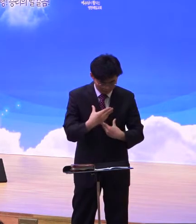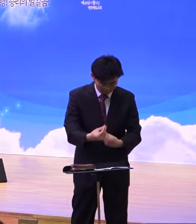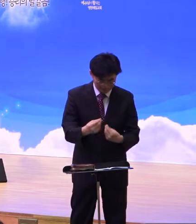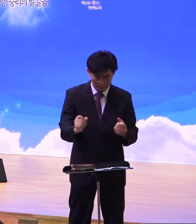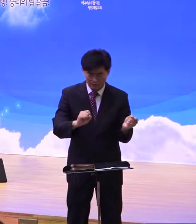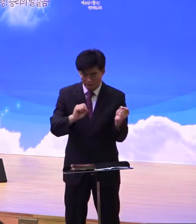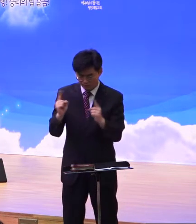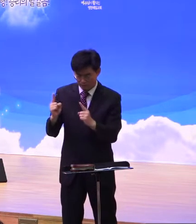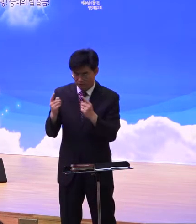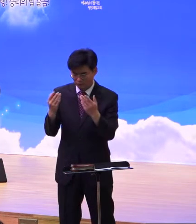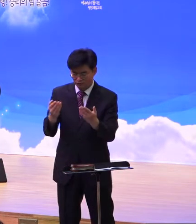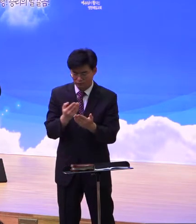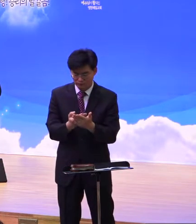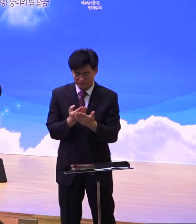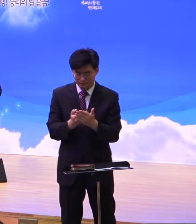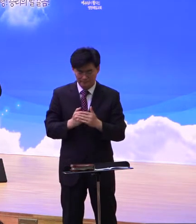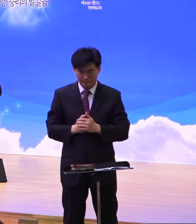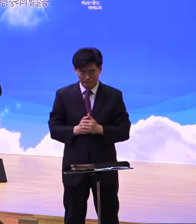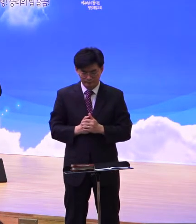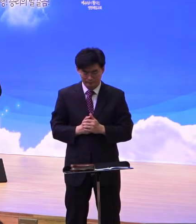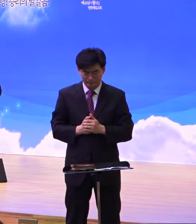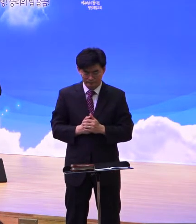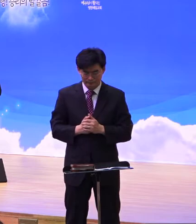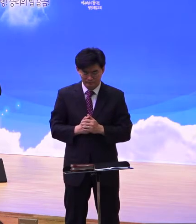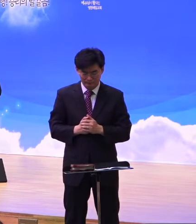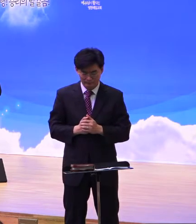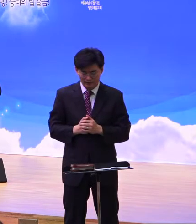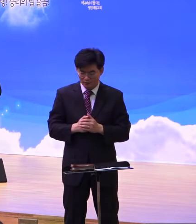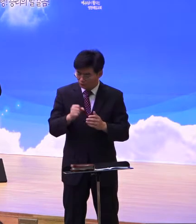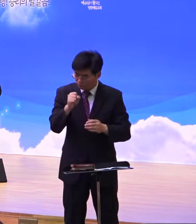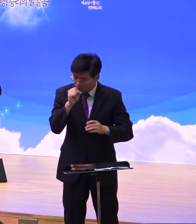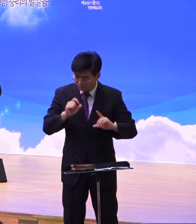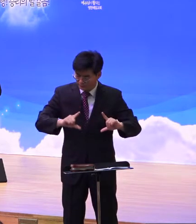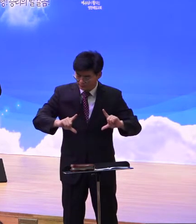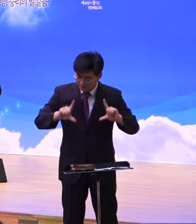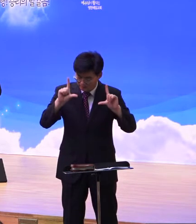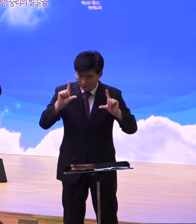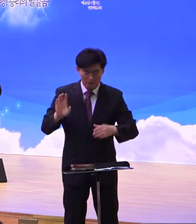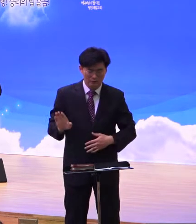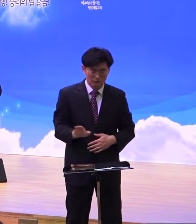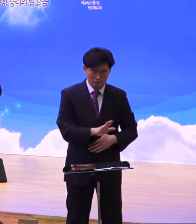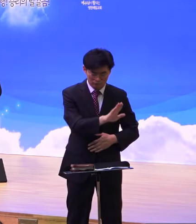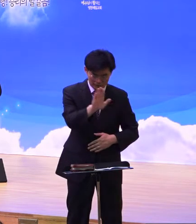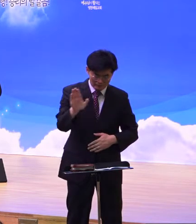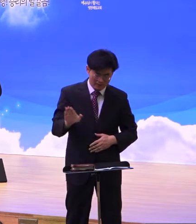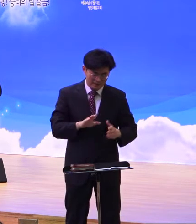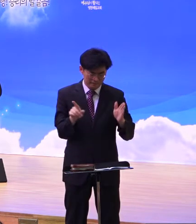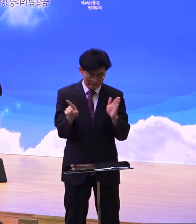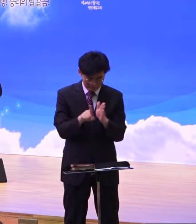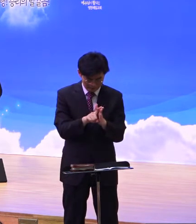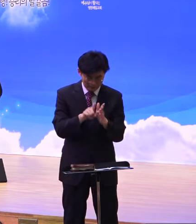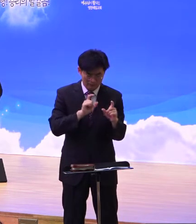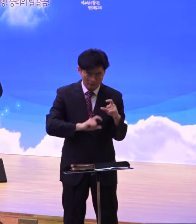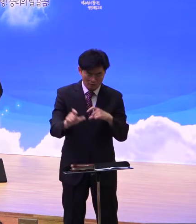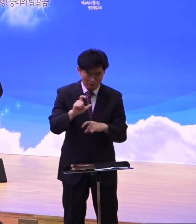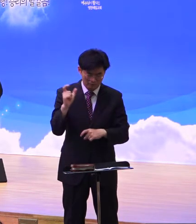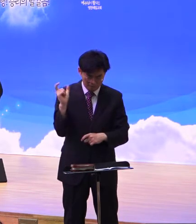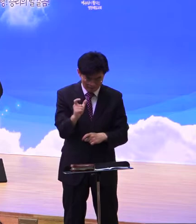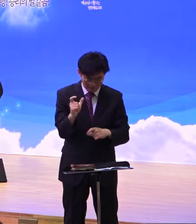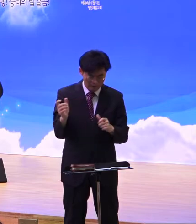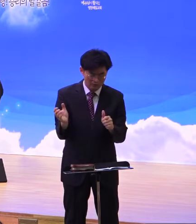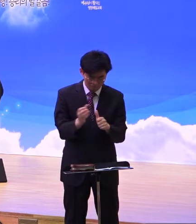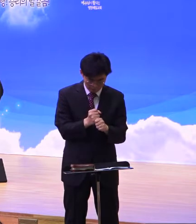주시옵소서. 실록이 푸르름을 더하여 가는 이 계절에 우리들의 가정도 믿음으로 더욱